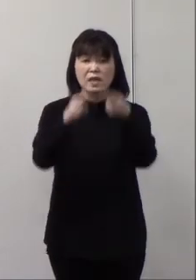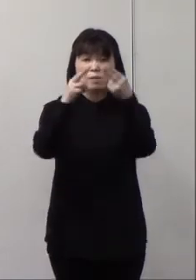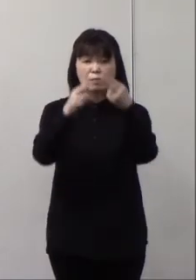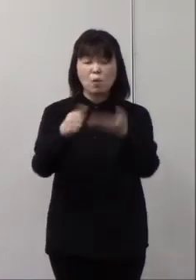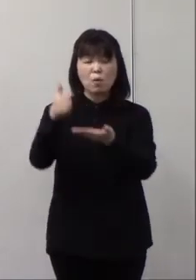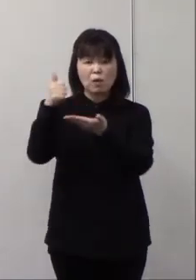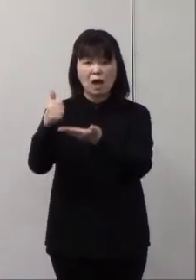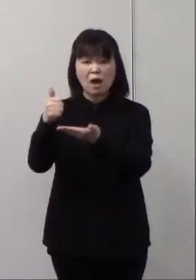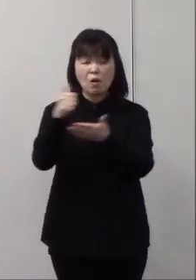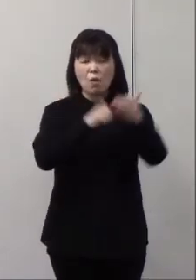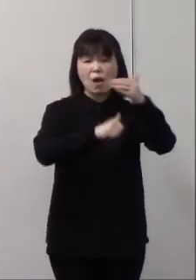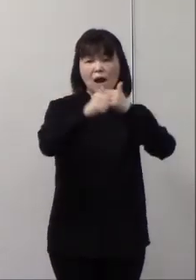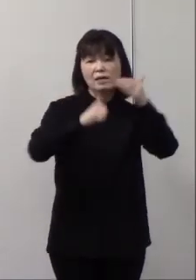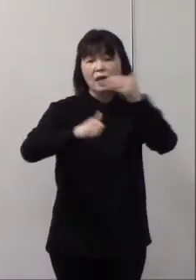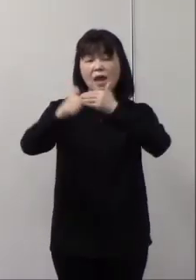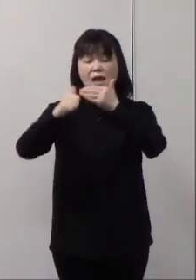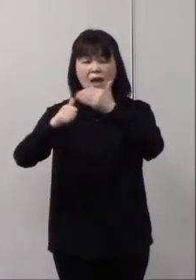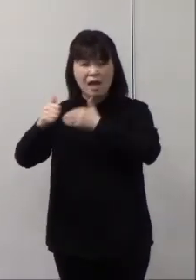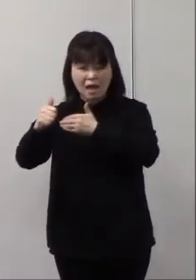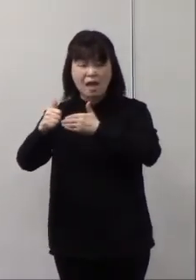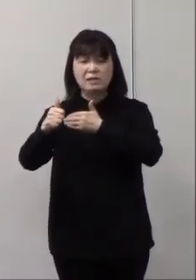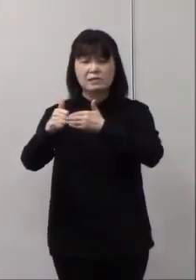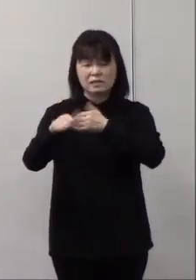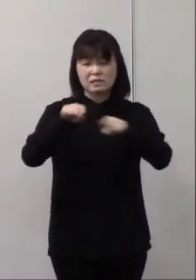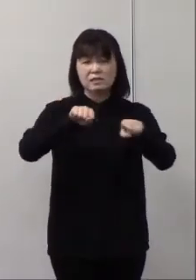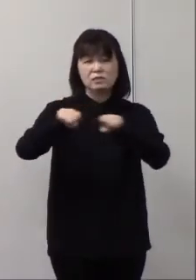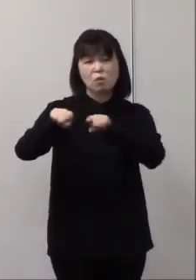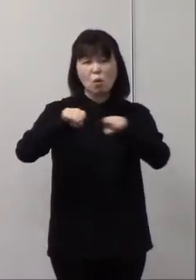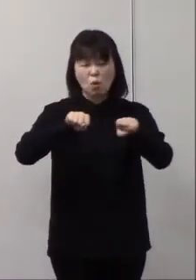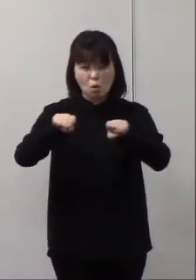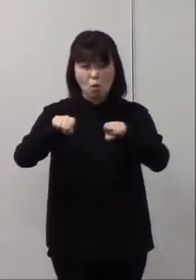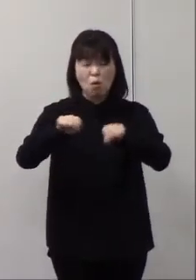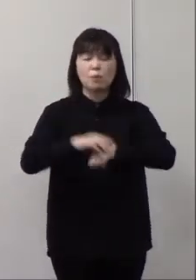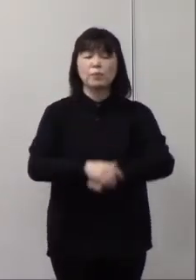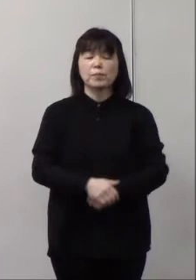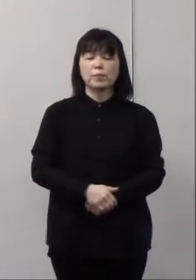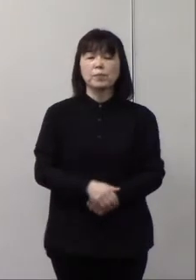し、それぞれ指導する個別指導、あるいは